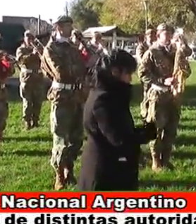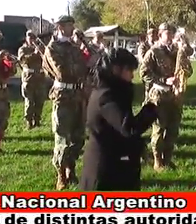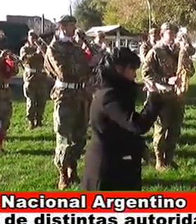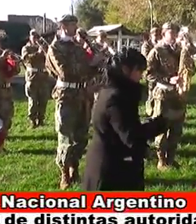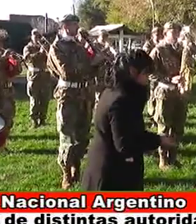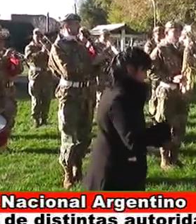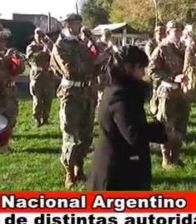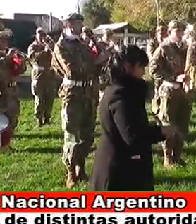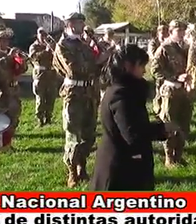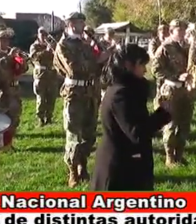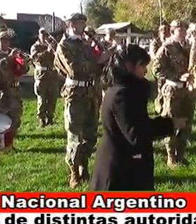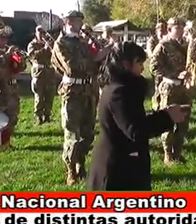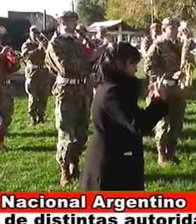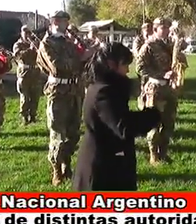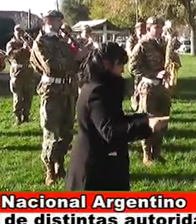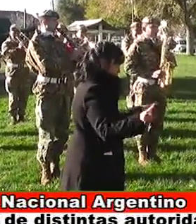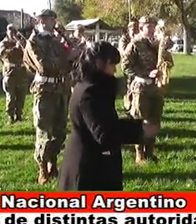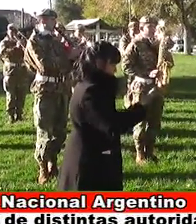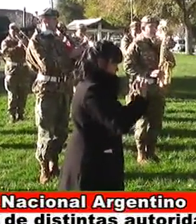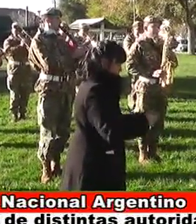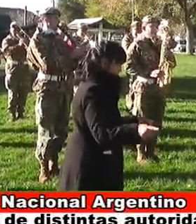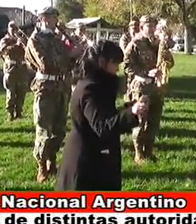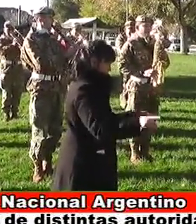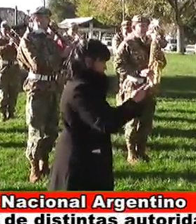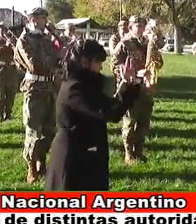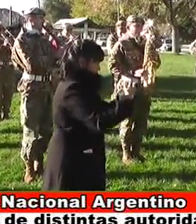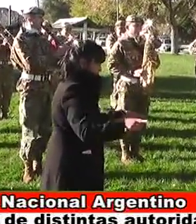Nuevamente se anuncia el bando realista.